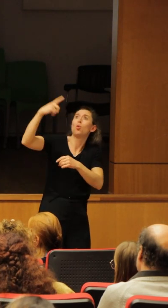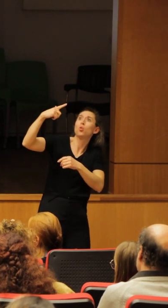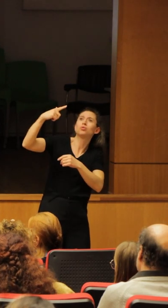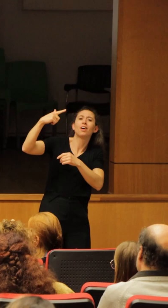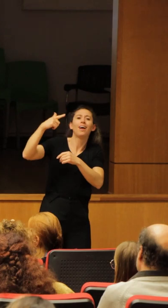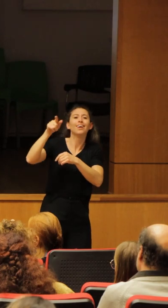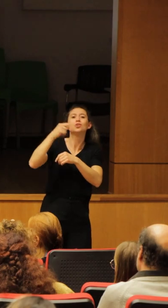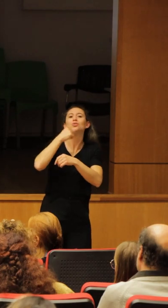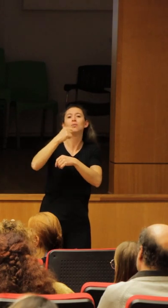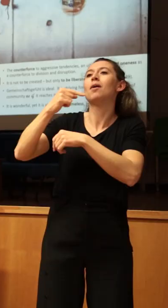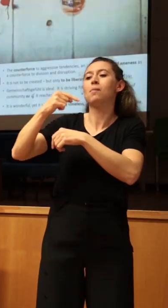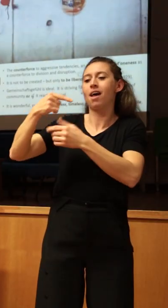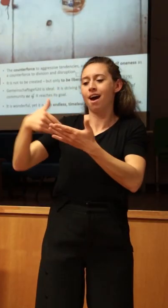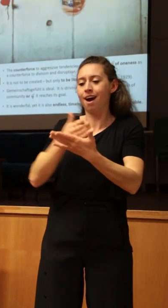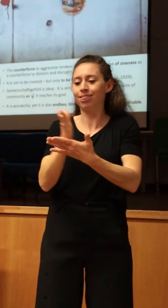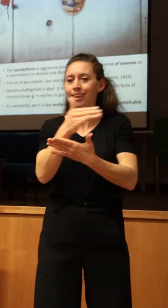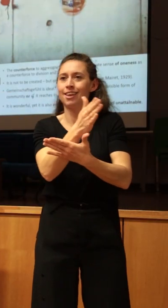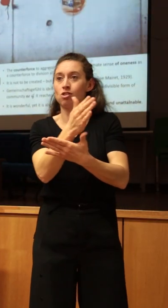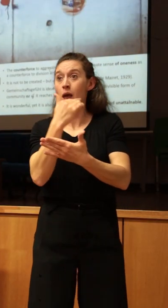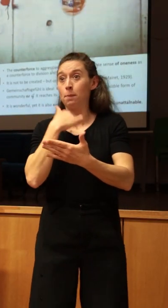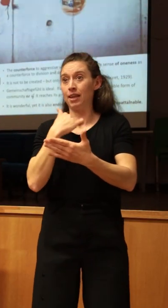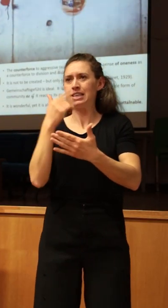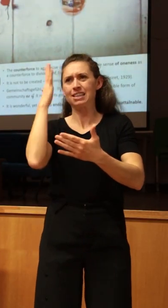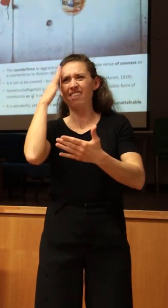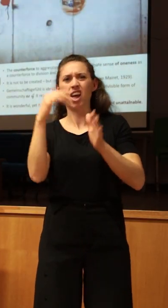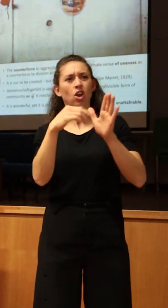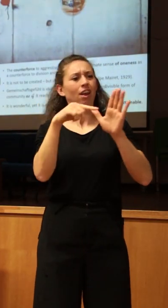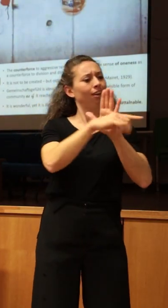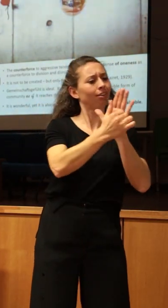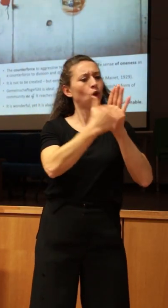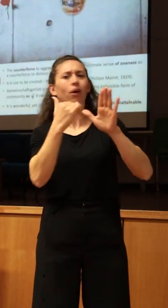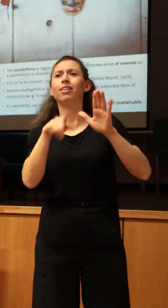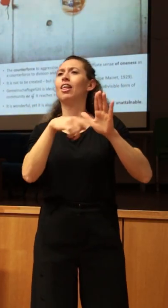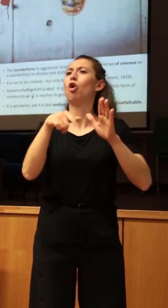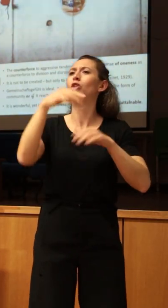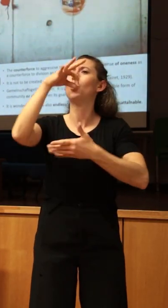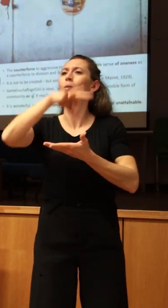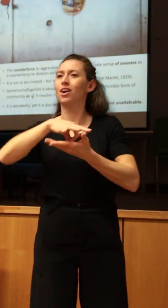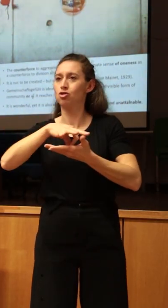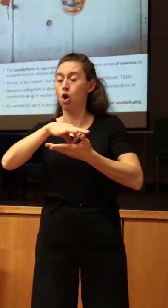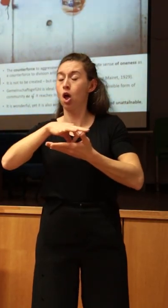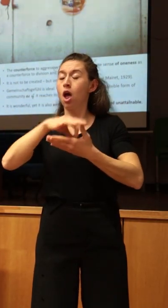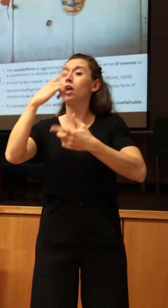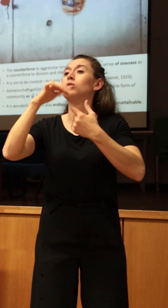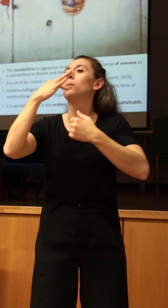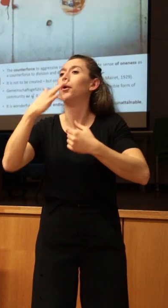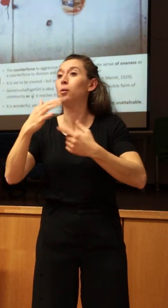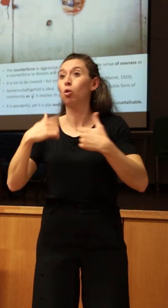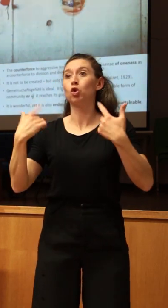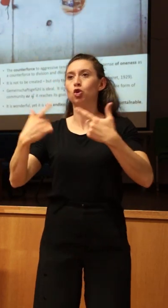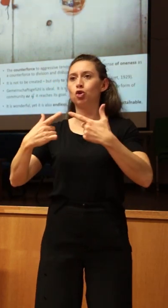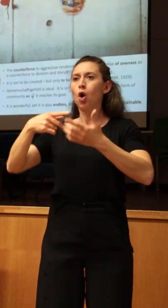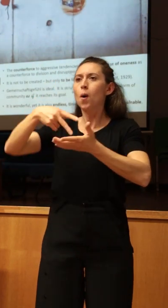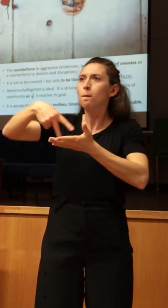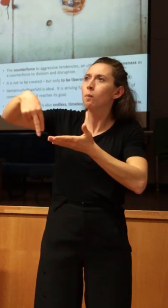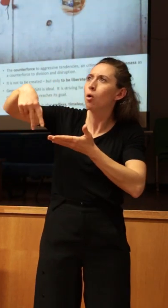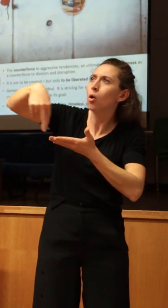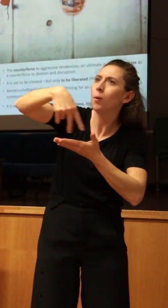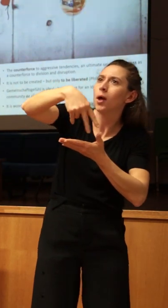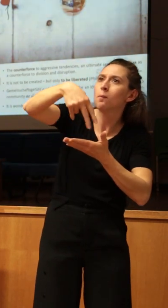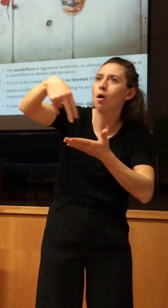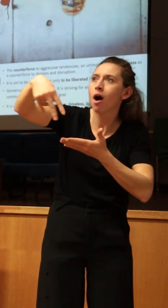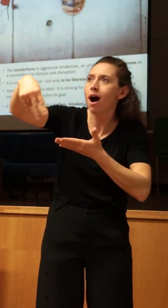un sentido de dirección. So when we start moving, we know that we're moving in the right direction. Entonces, cuando nos comenzamos a mover, lo hacemos en la